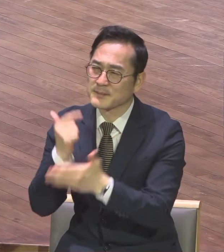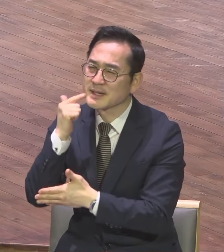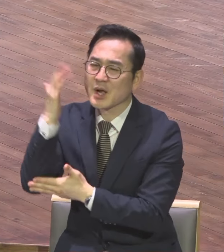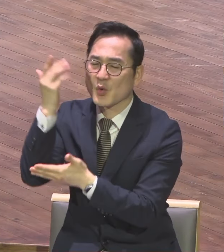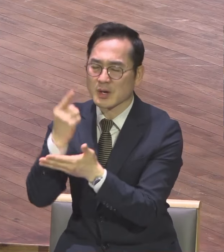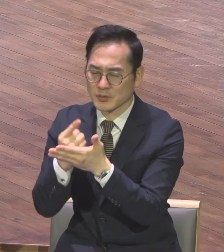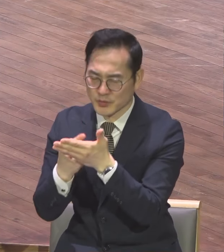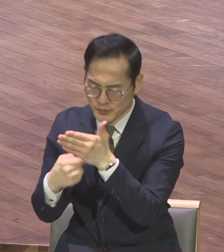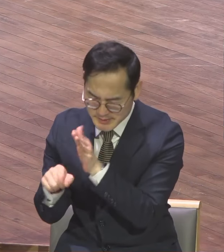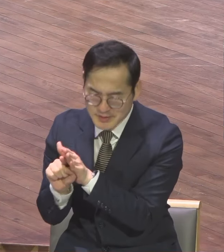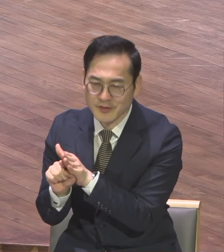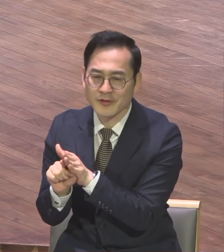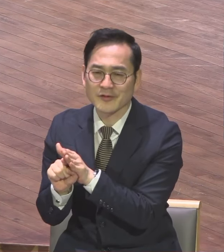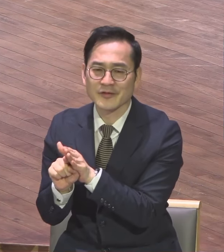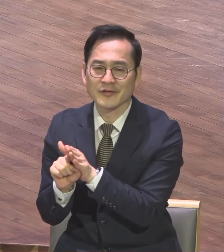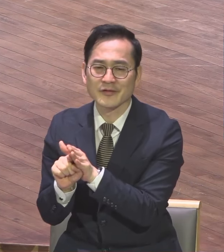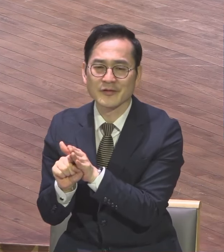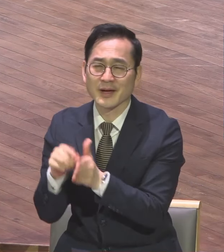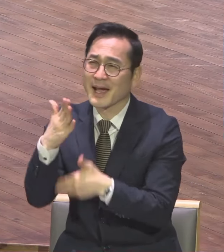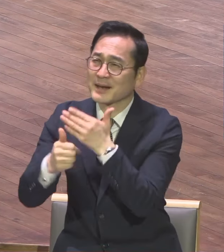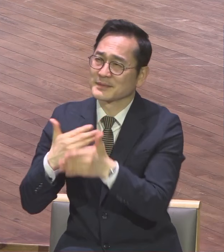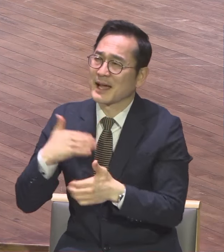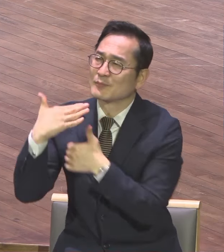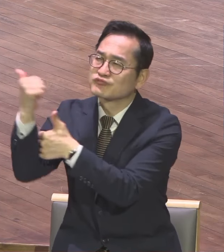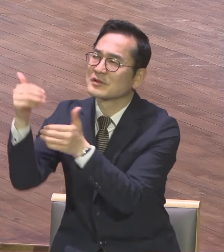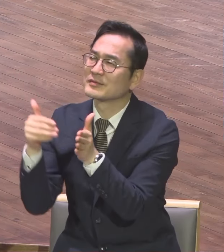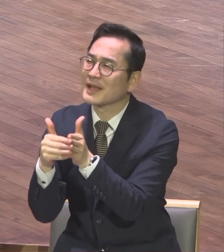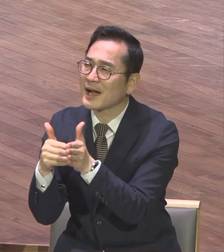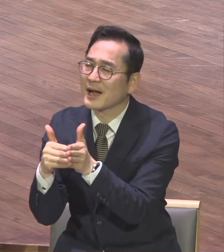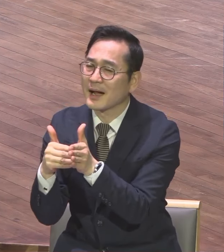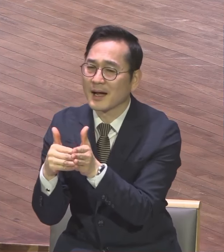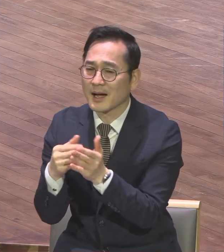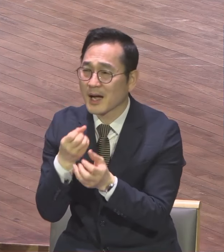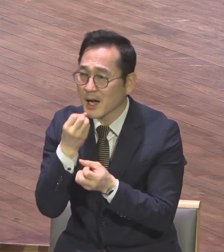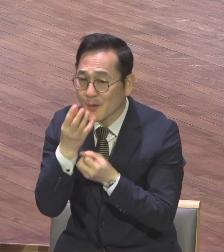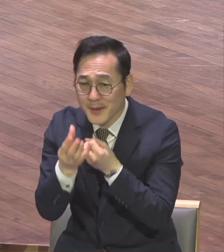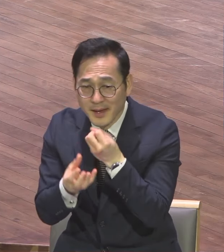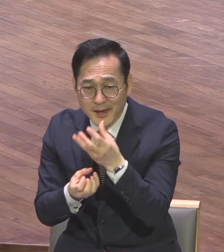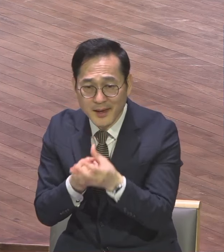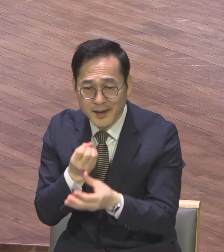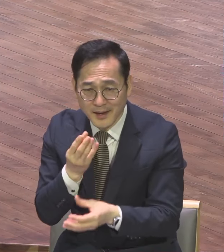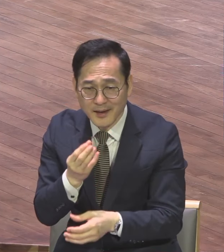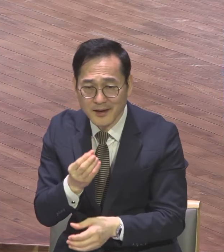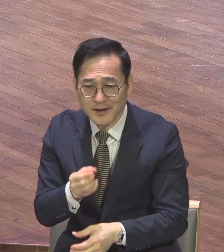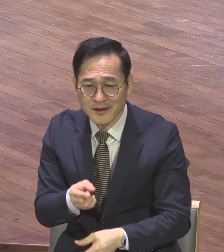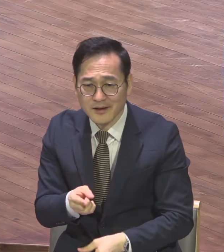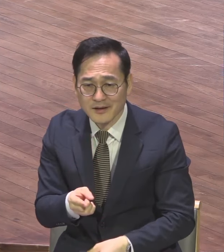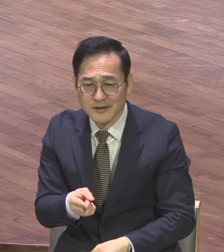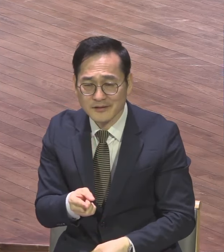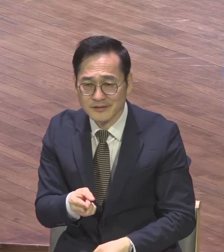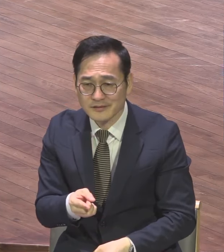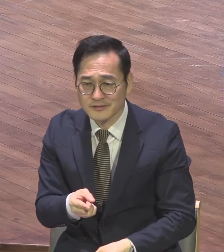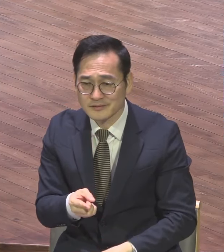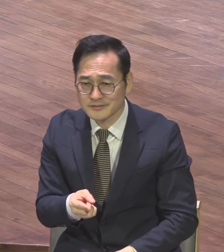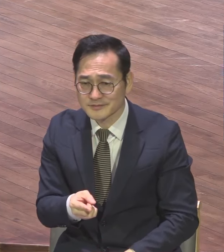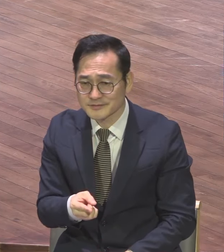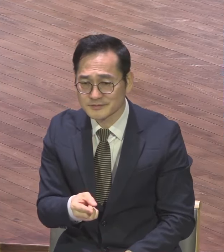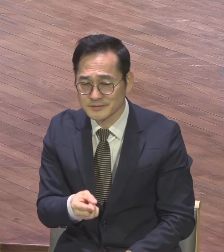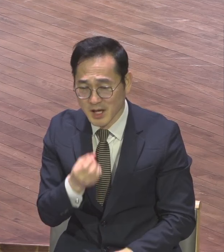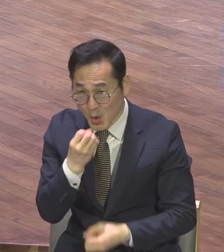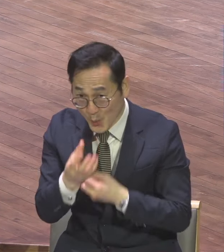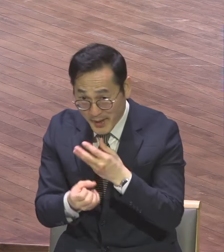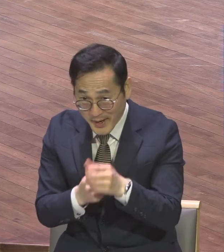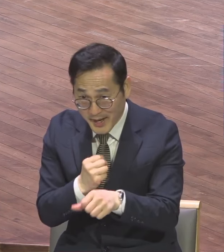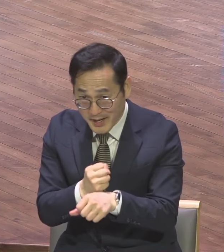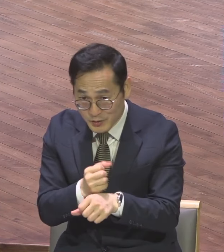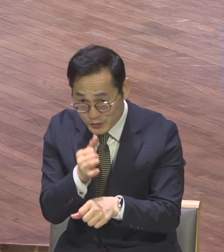영광을 위하여 하나님이 나를 부르셨다 라는 소명의식, 이 소명의식을 증명하는